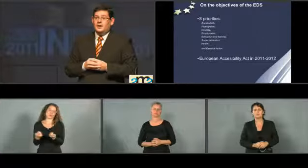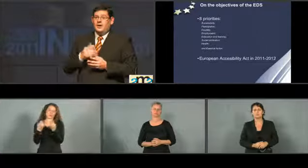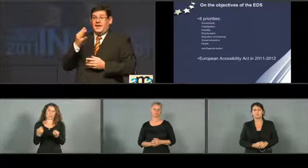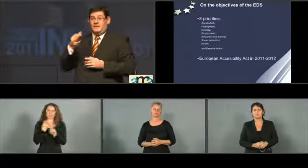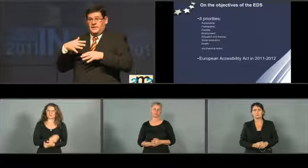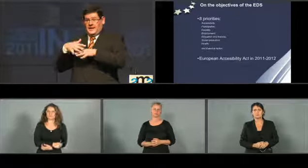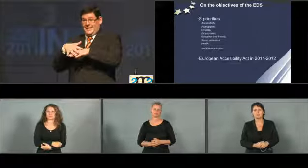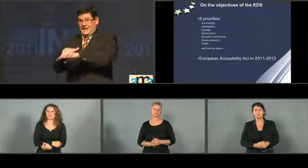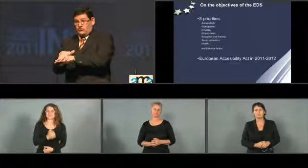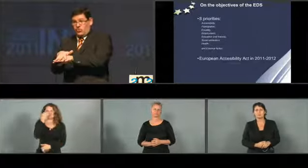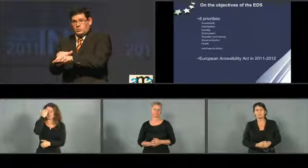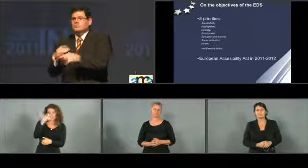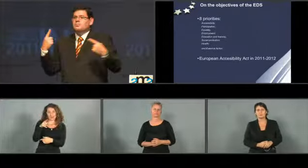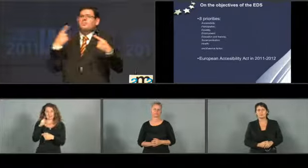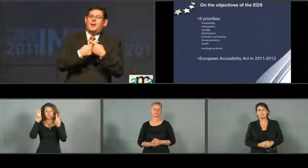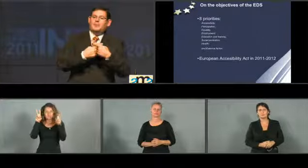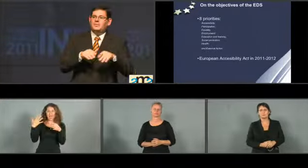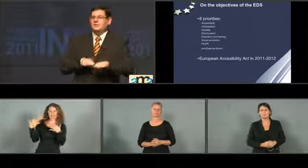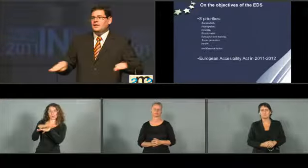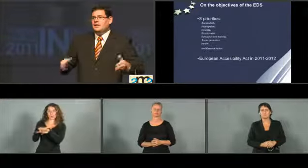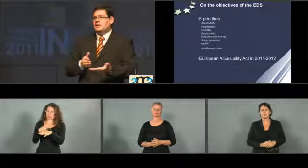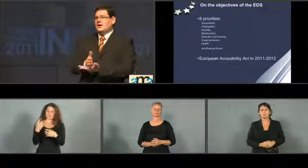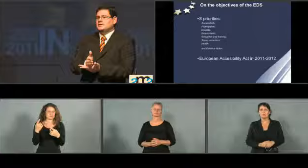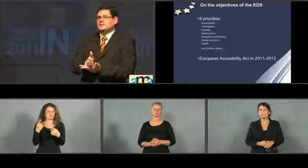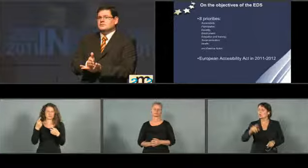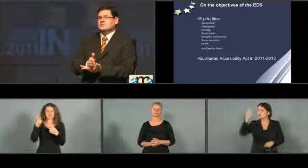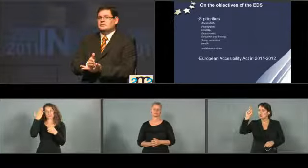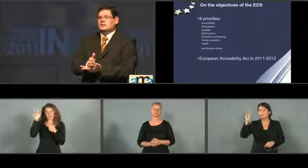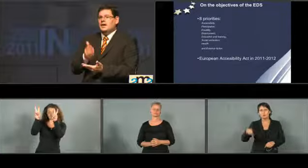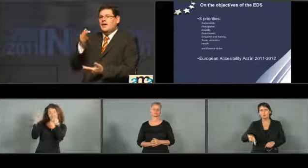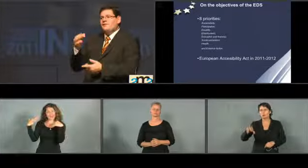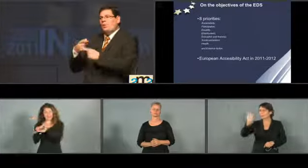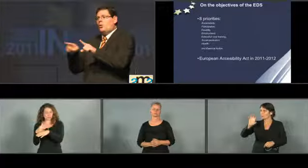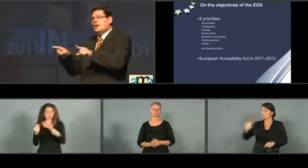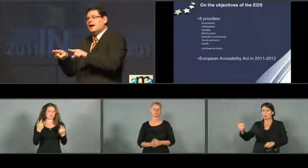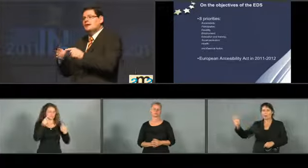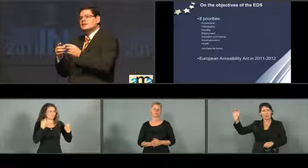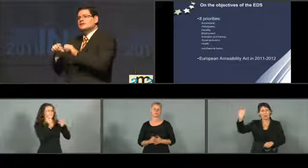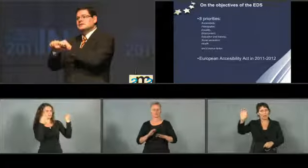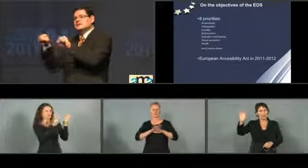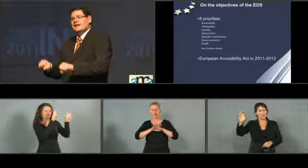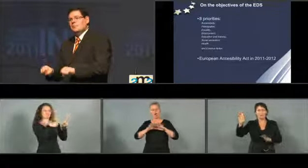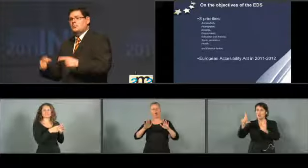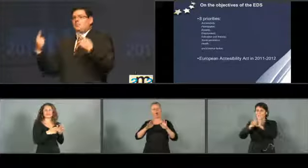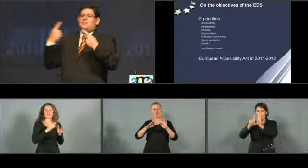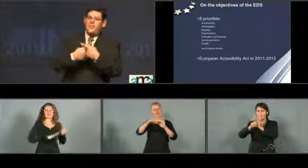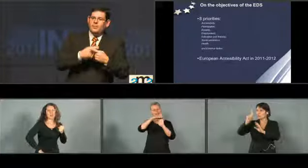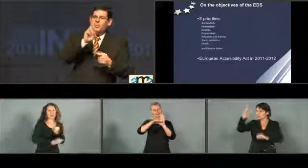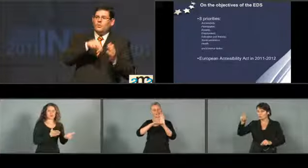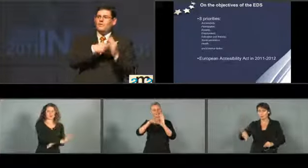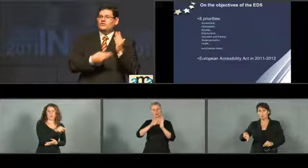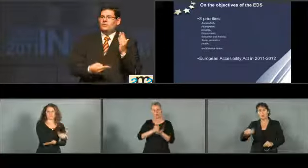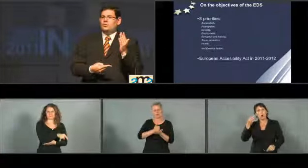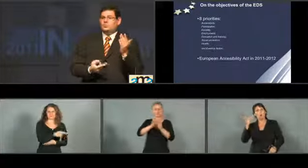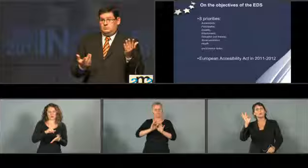de ces droits et de cette éducation à améliorer. Quand on parle d'intégration, bien parfois on